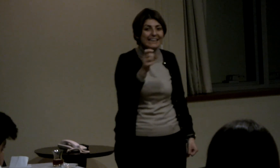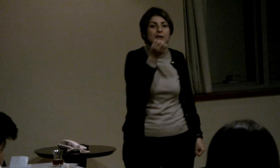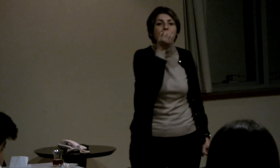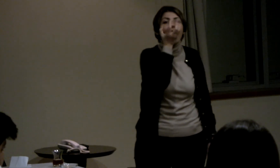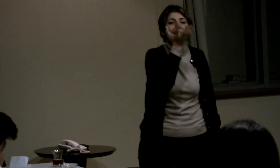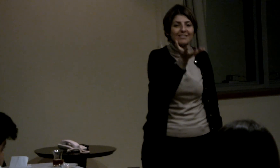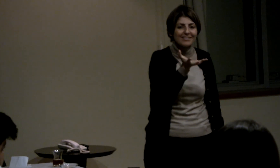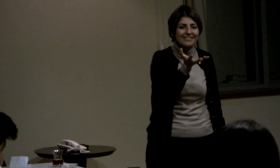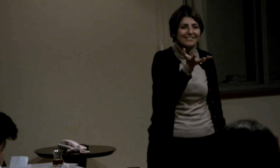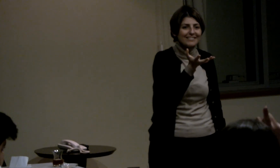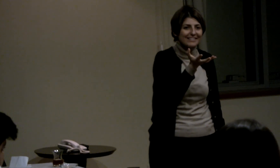ilkbahar.